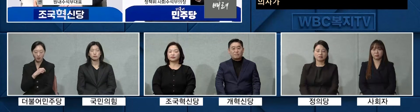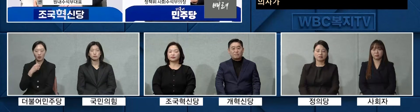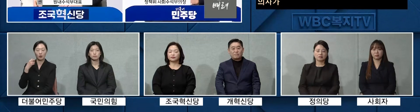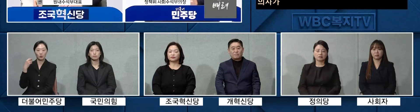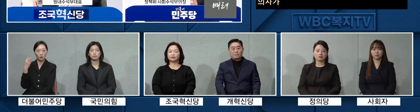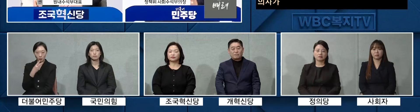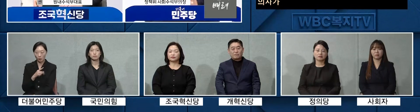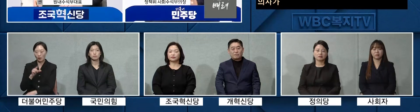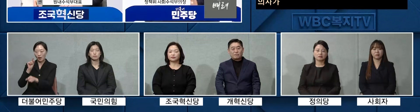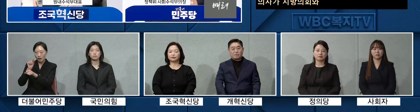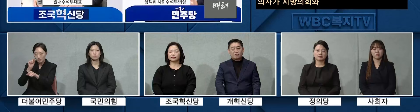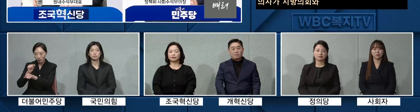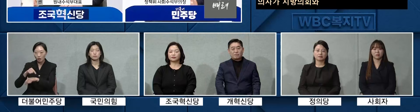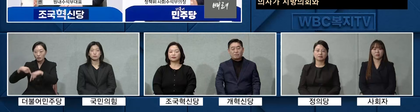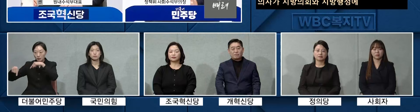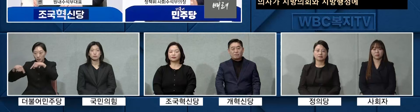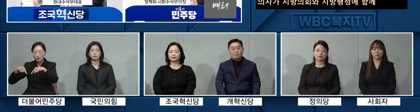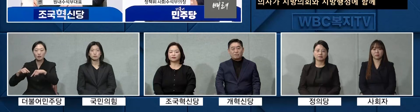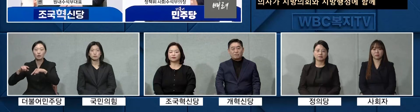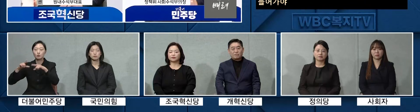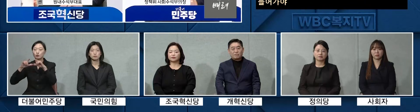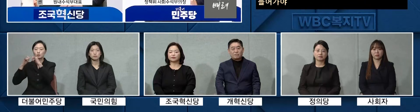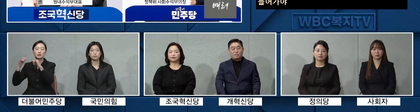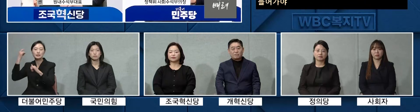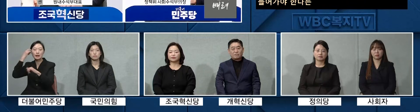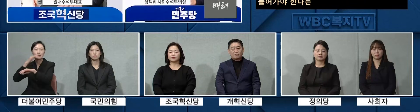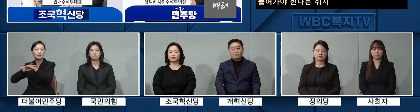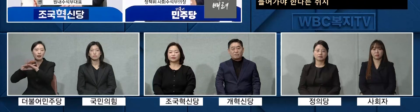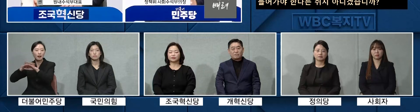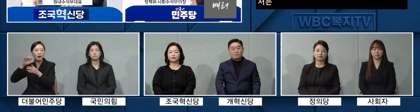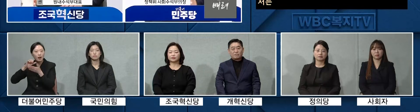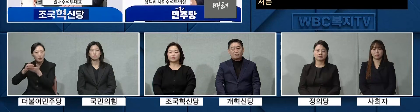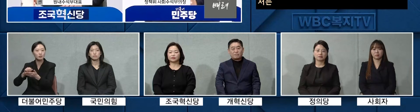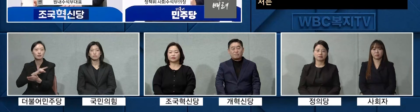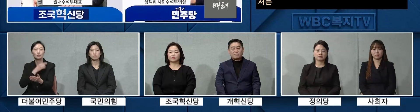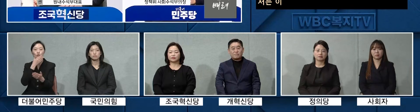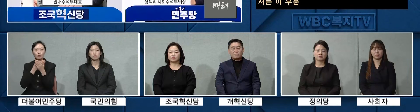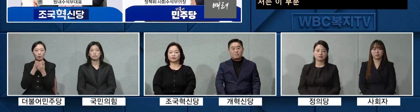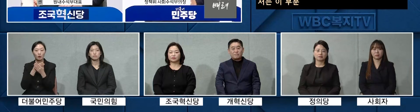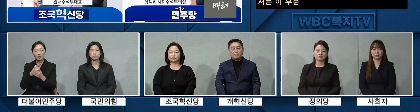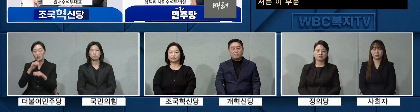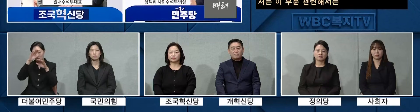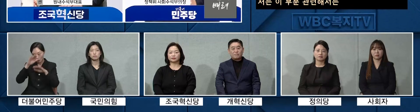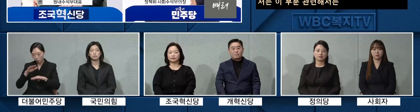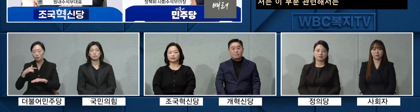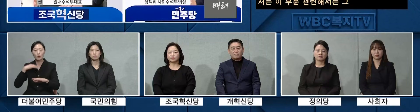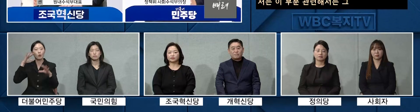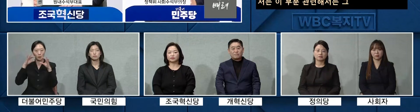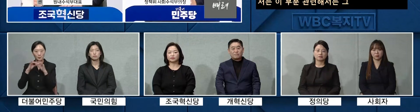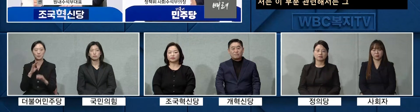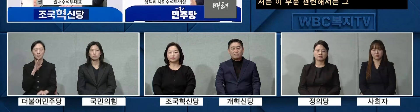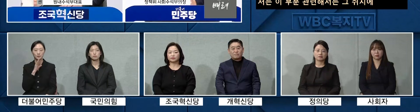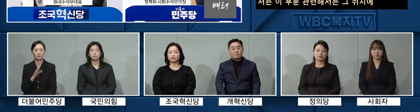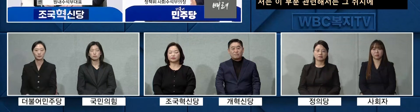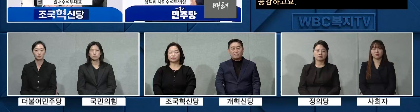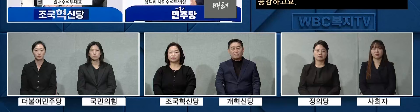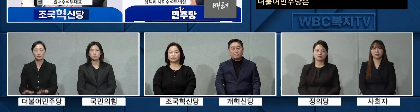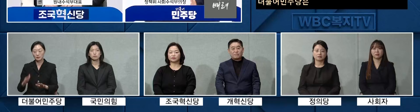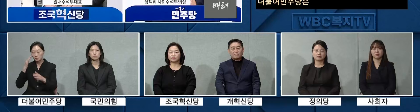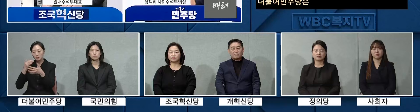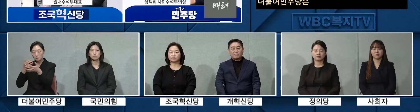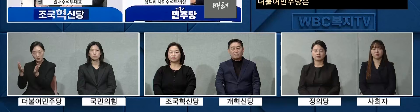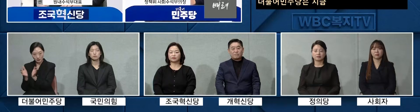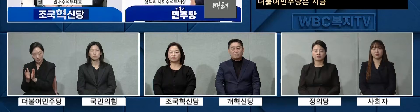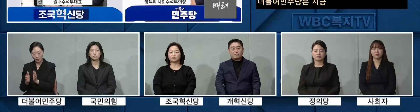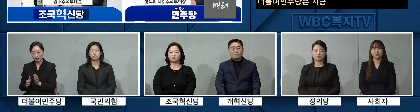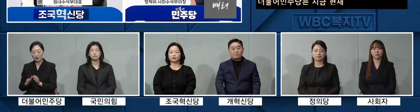함께 들어가야 된다는 취지 아니겠습니까? 저는 뭐 이 부분 관련되어서는 그 취지에 공감하고요. 더불어민주당은 지금 현재 국회에서 활동